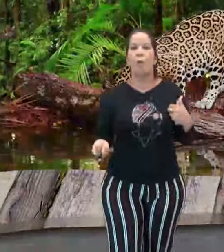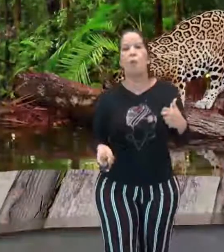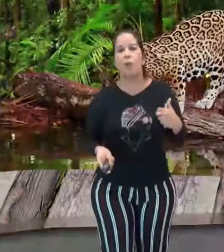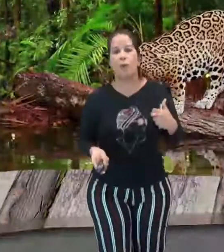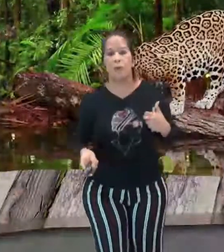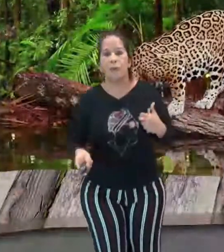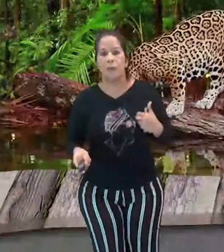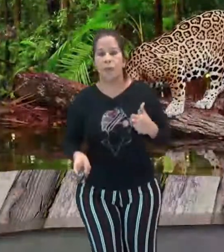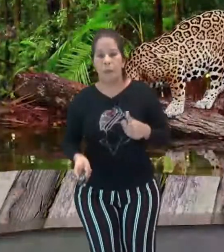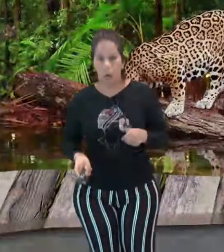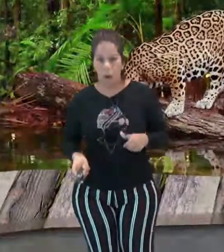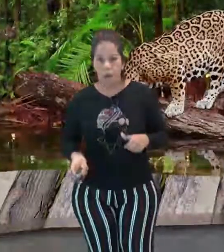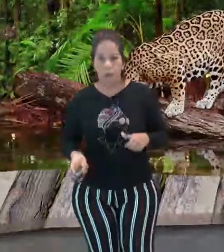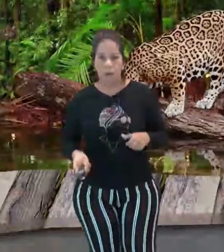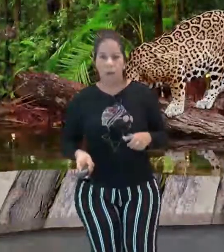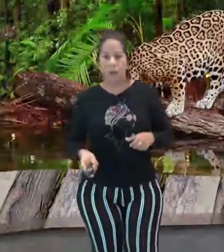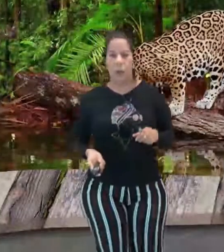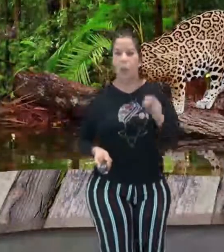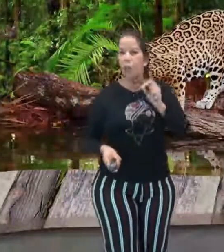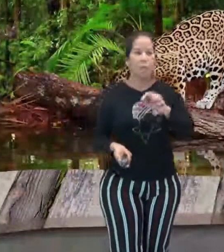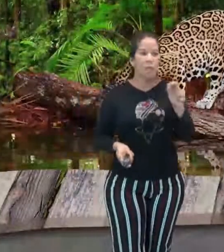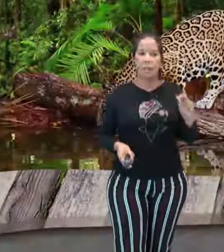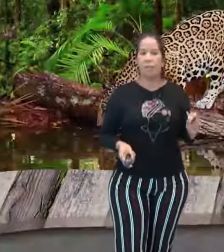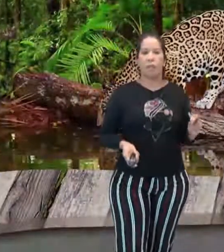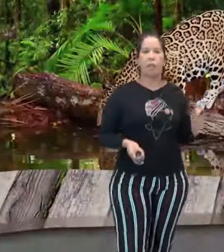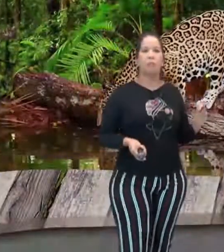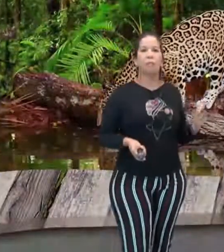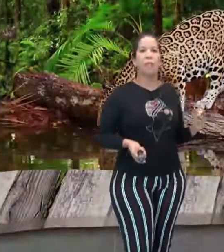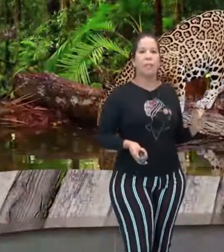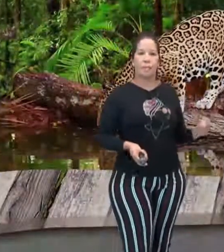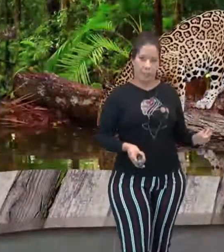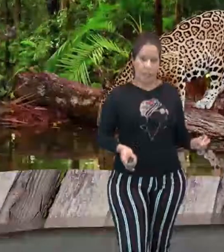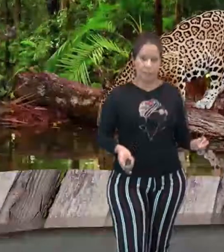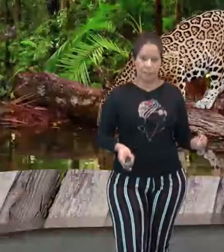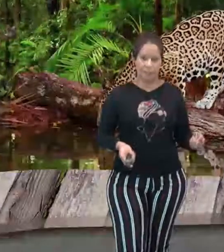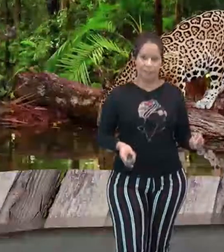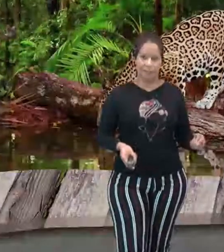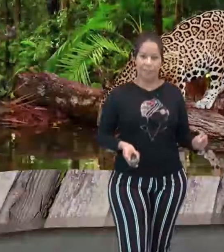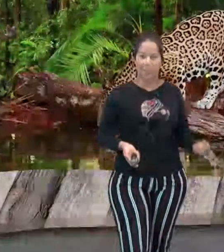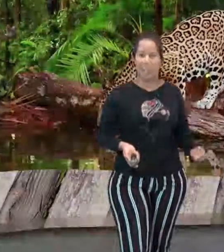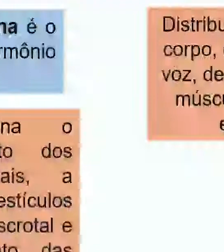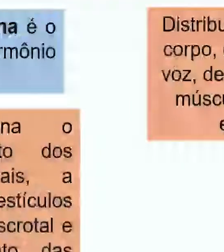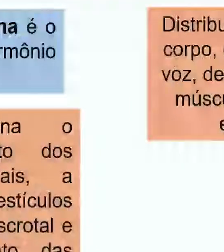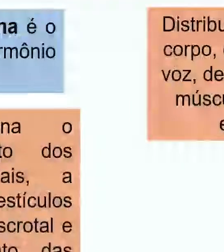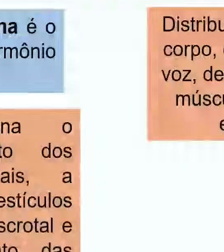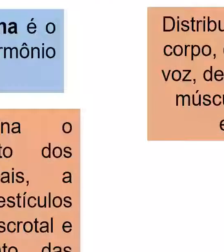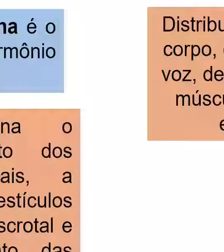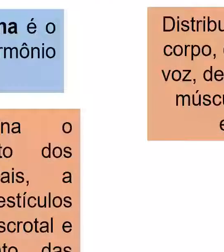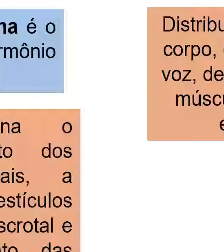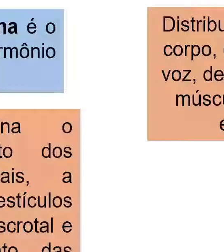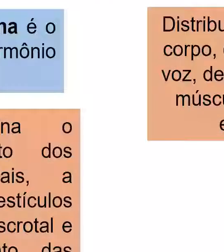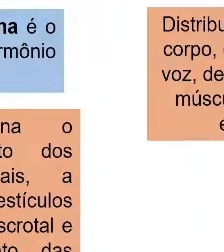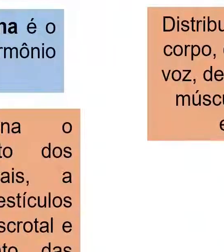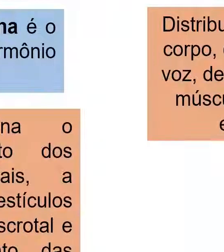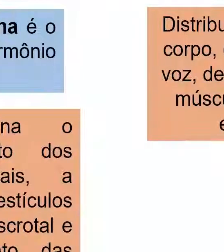desses hormônios, tá bom? Então, toda observação é necessária, certo? Vamos